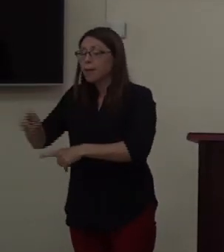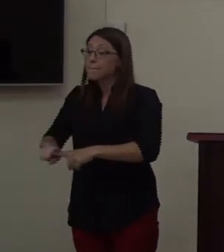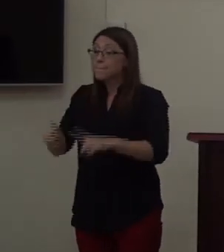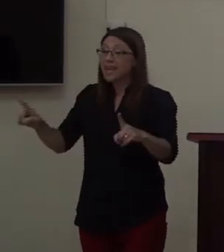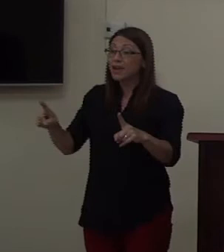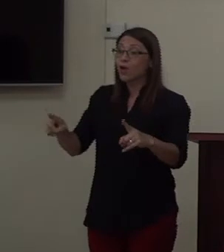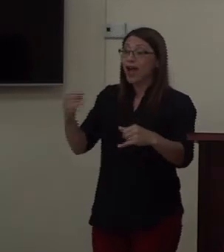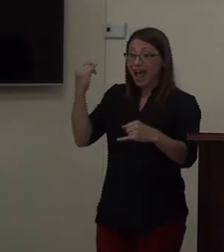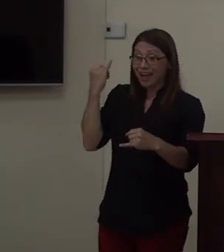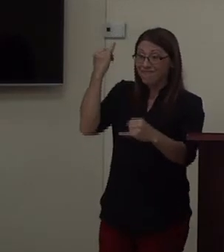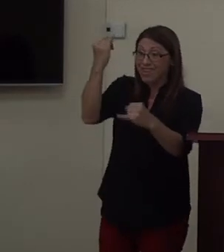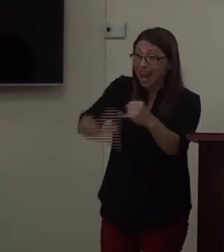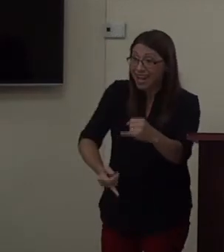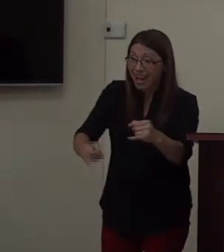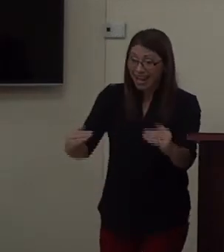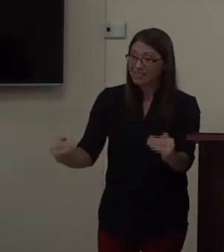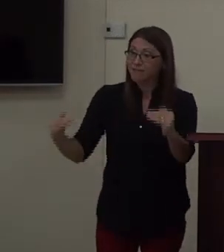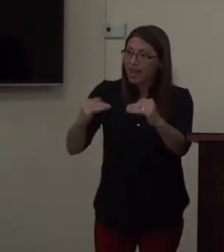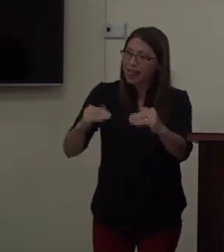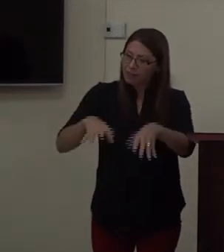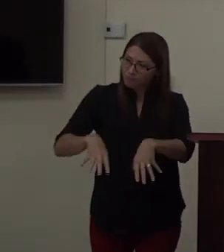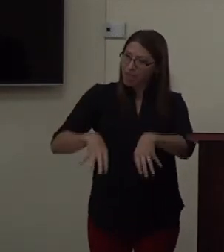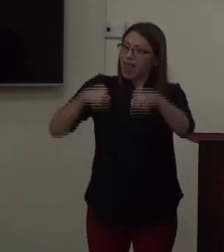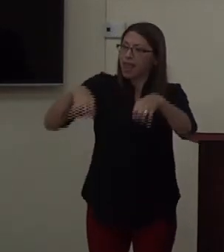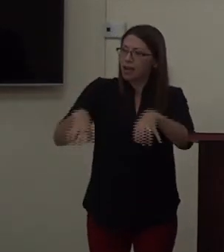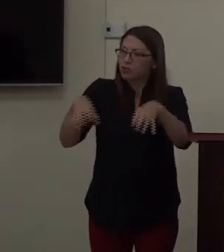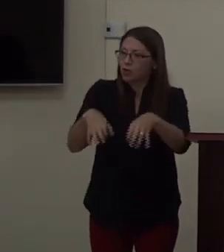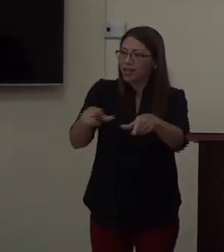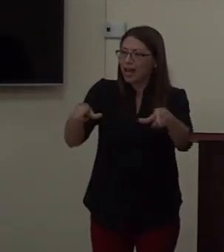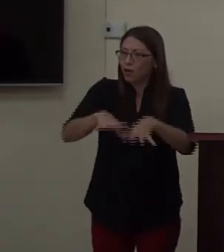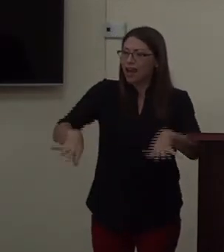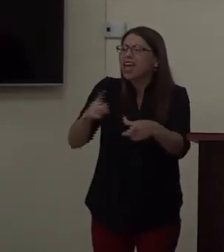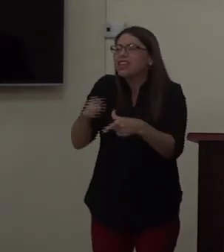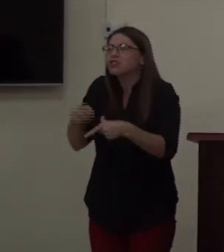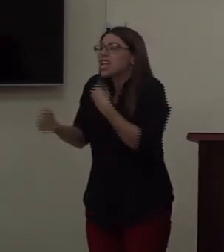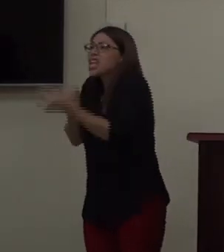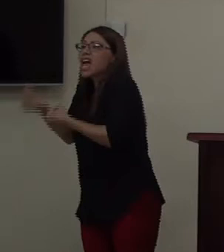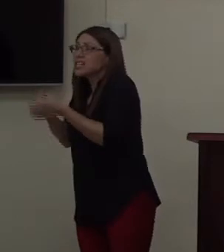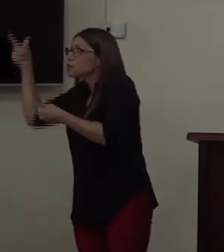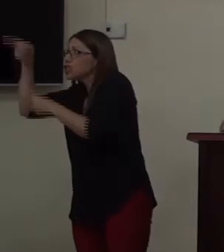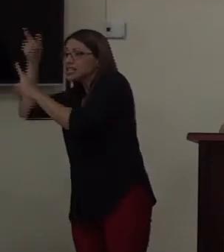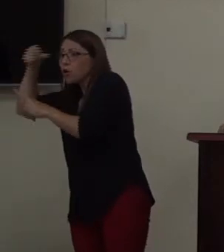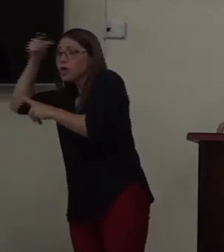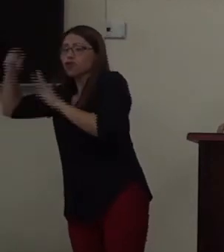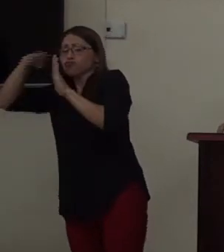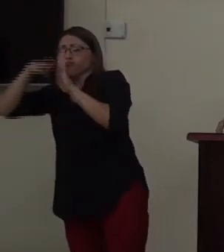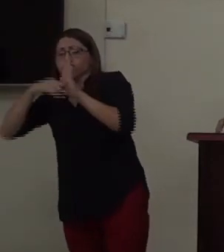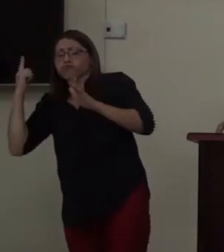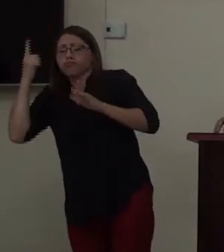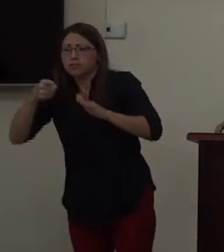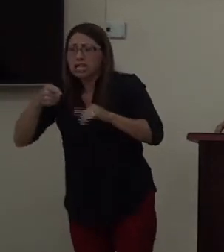la esfera de ejecución es la esfera local. Entonces, ¿qué hacemos nosotros con directrices estatales que no van a tener un